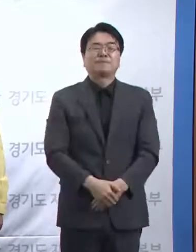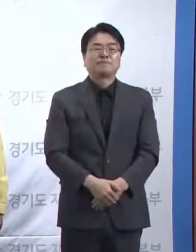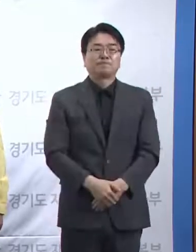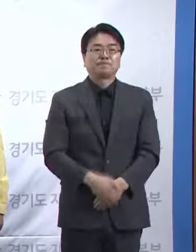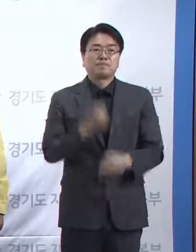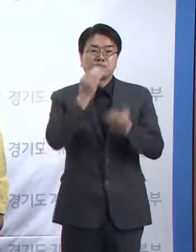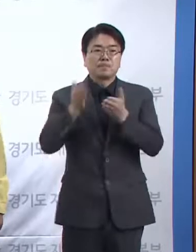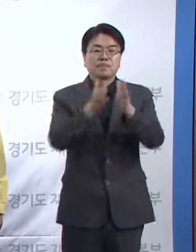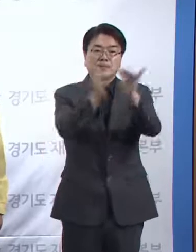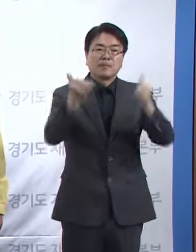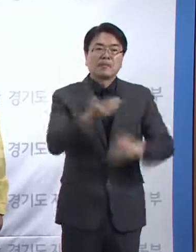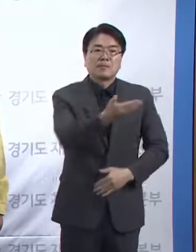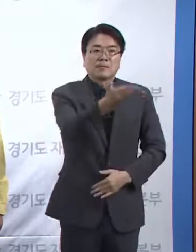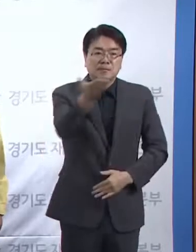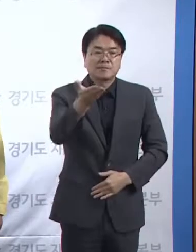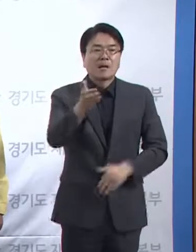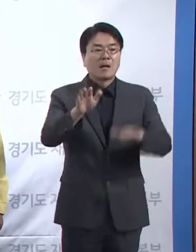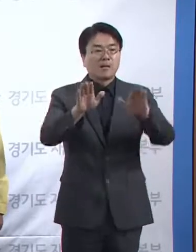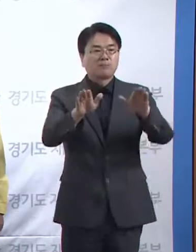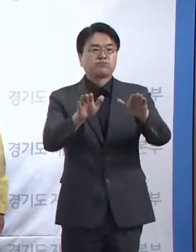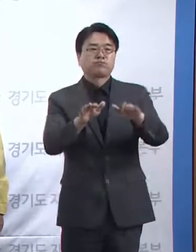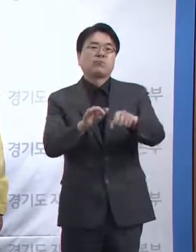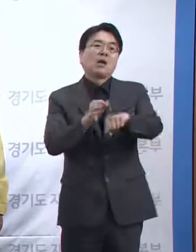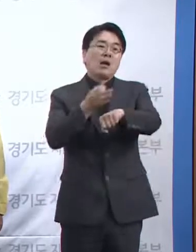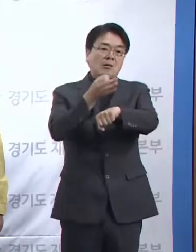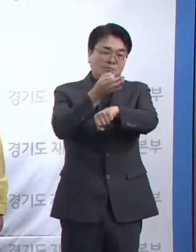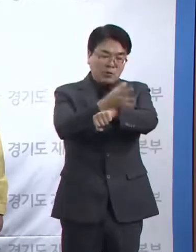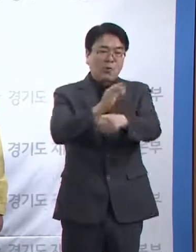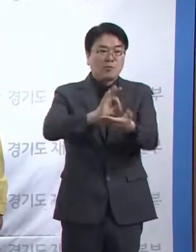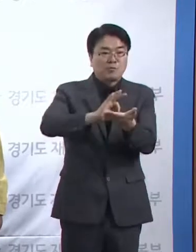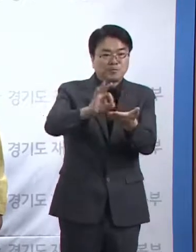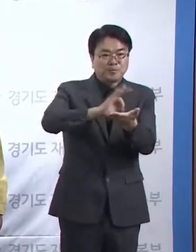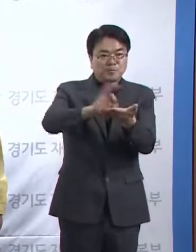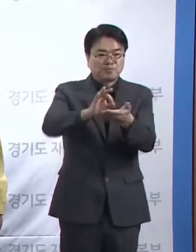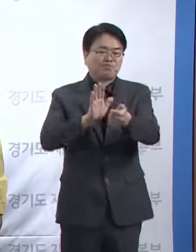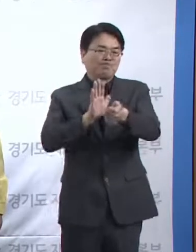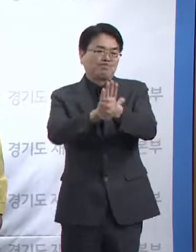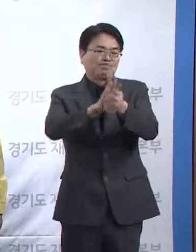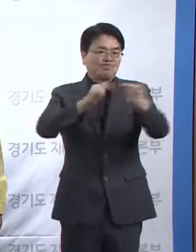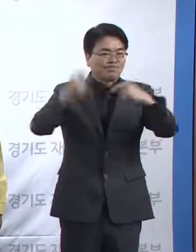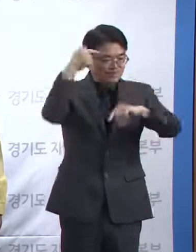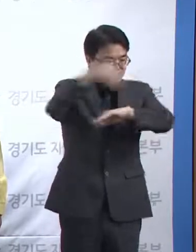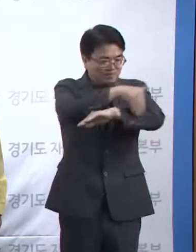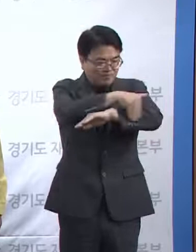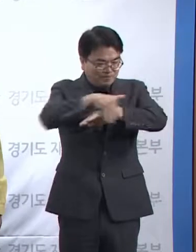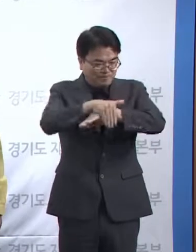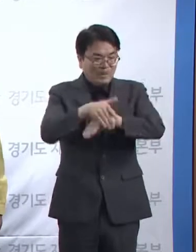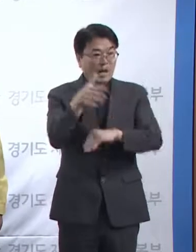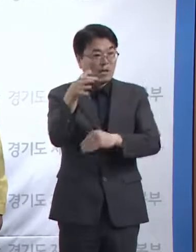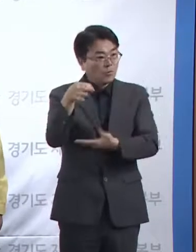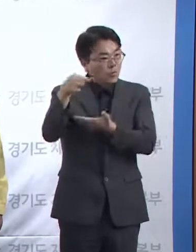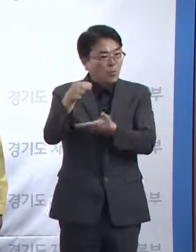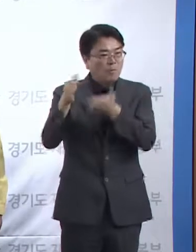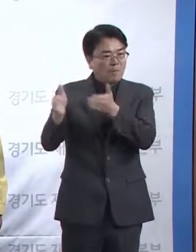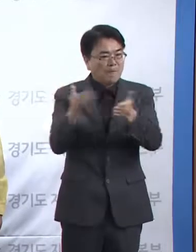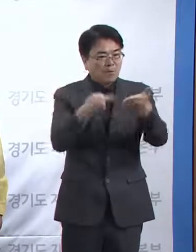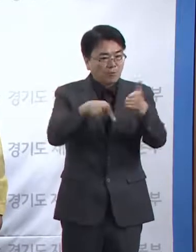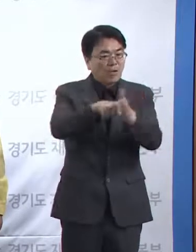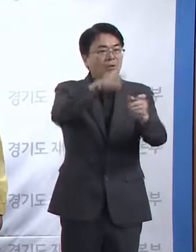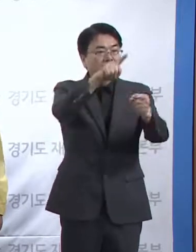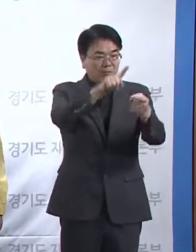도민 여러분, 이번 소비지원금 지급정책 결정과 재원 마련은